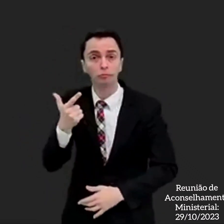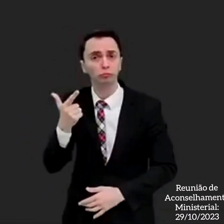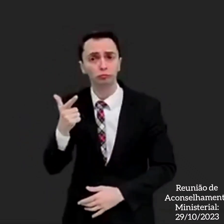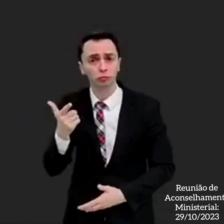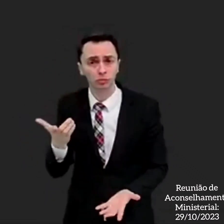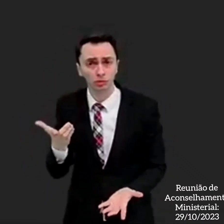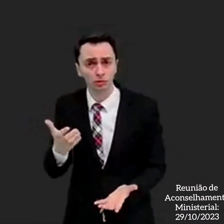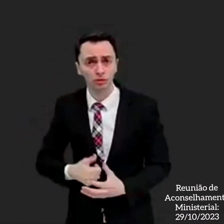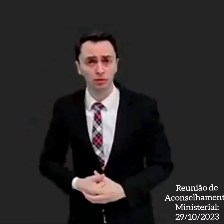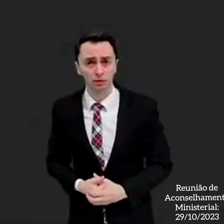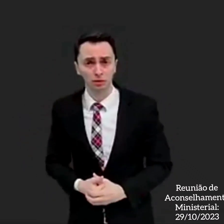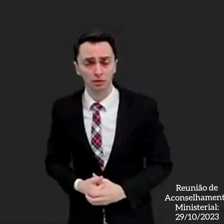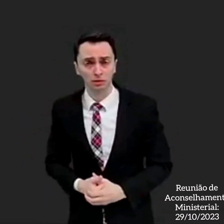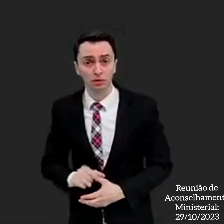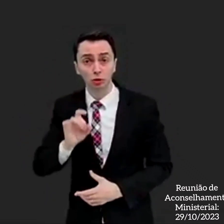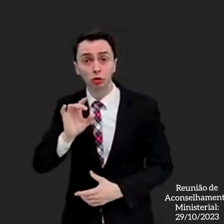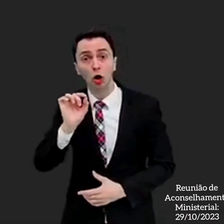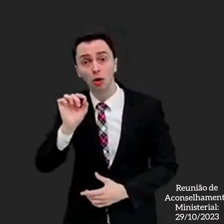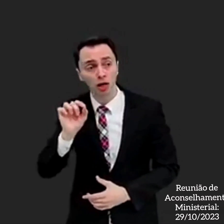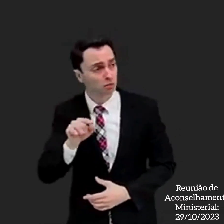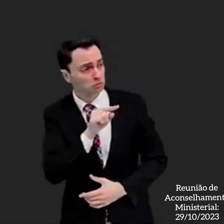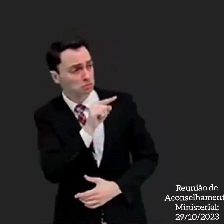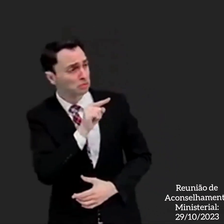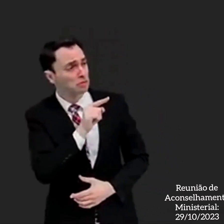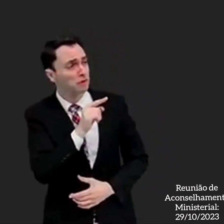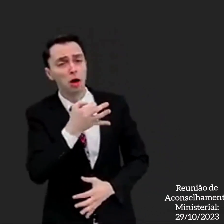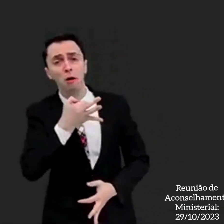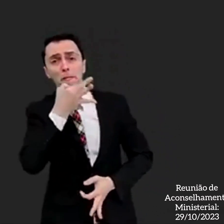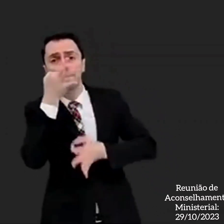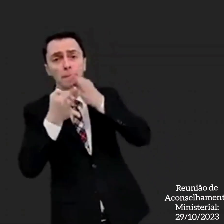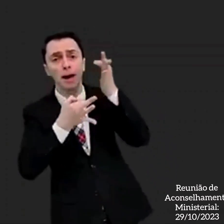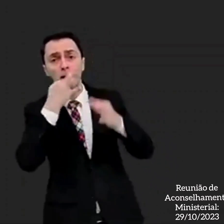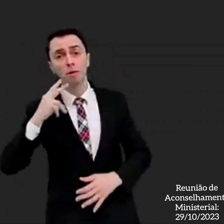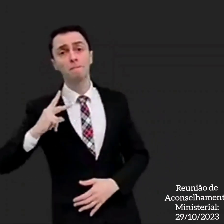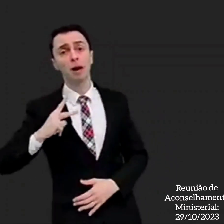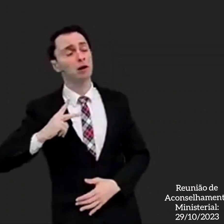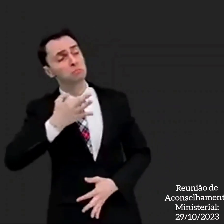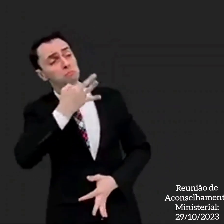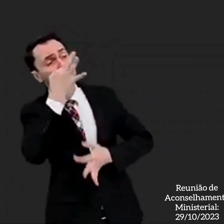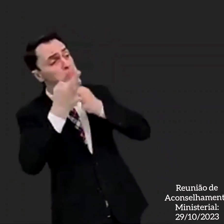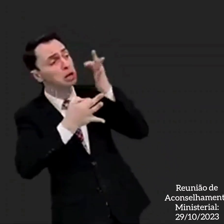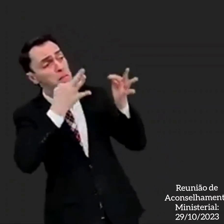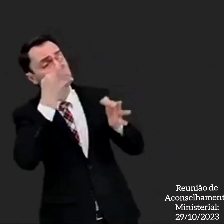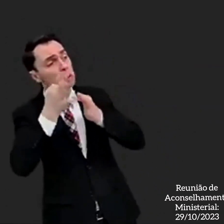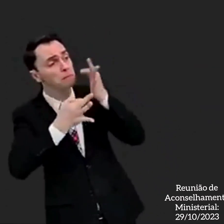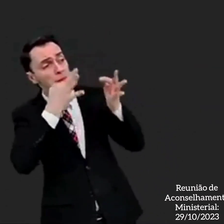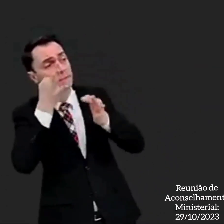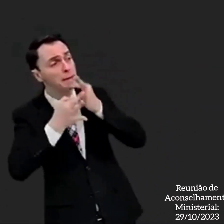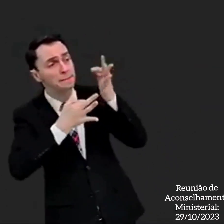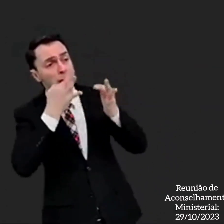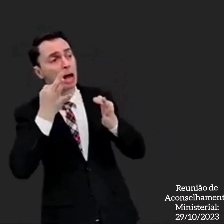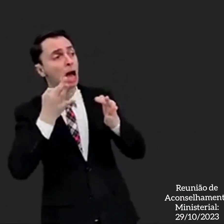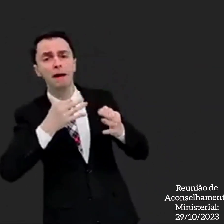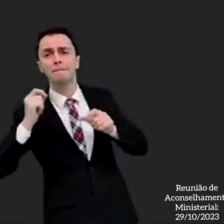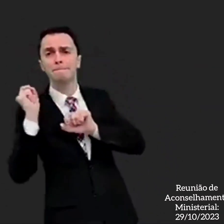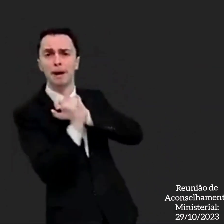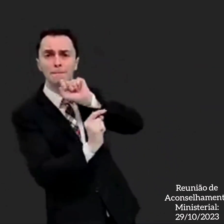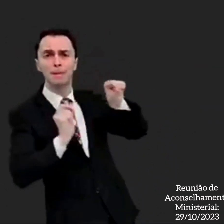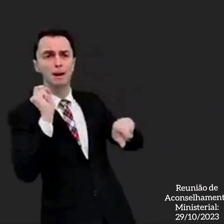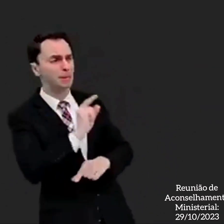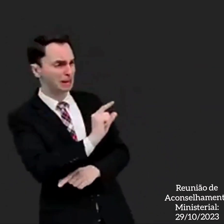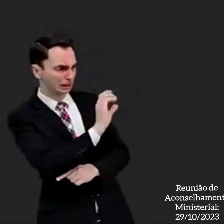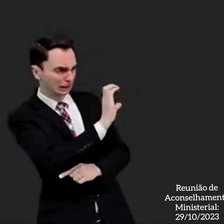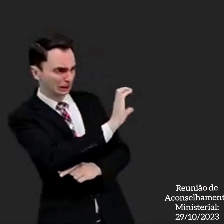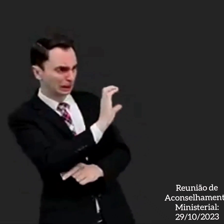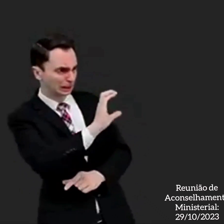escriturais, senão em suas compreensões pessoais desvirtuadas de nossa confissão de